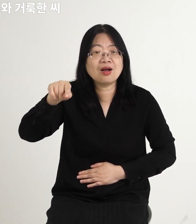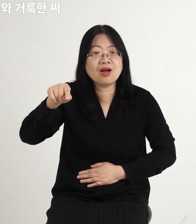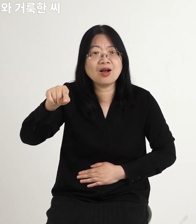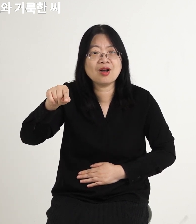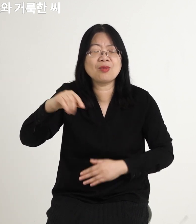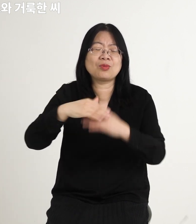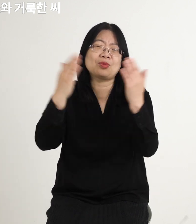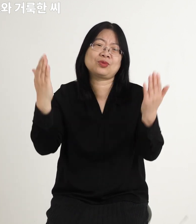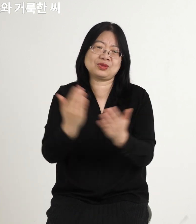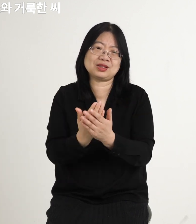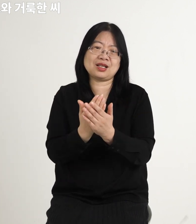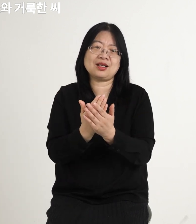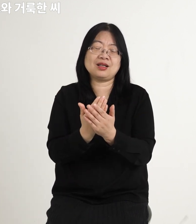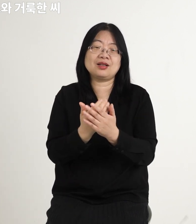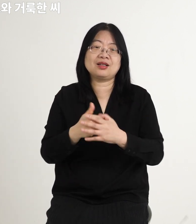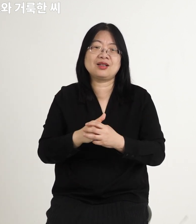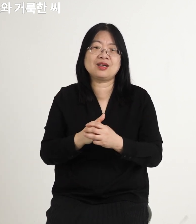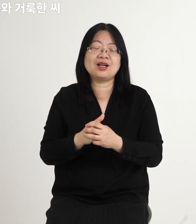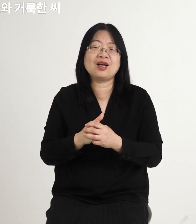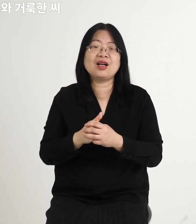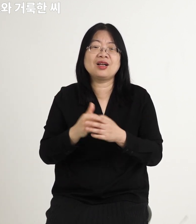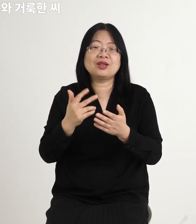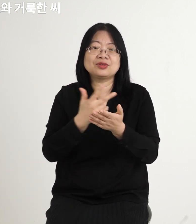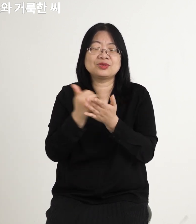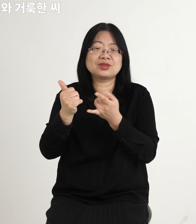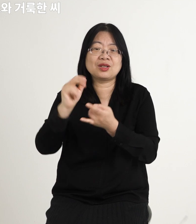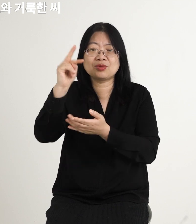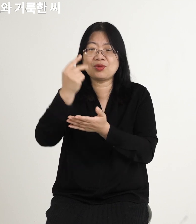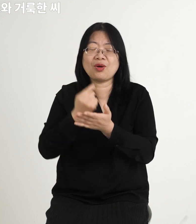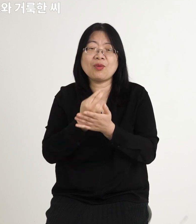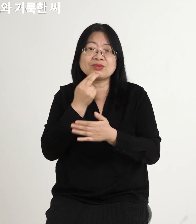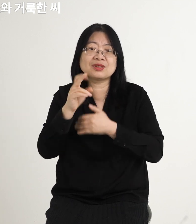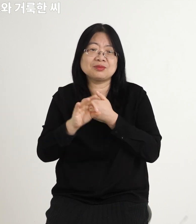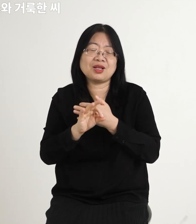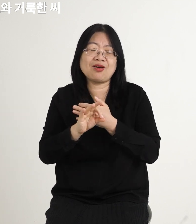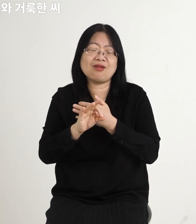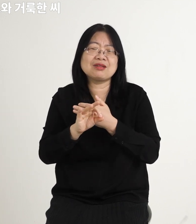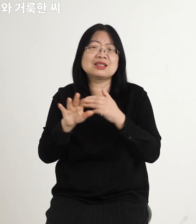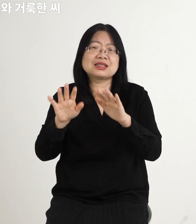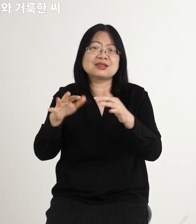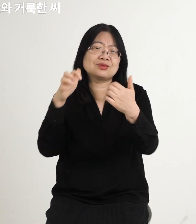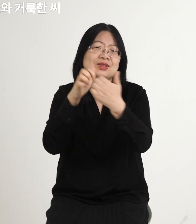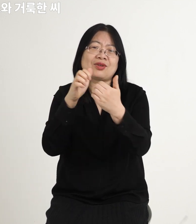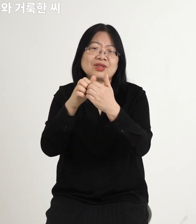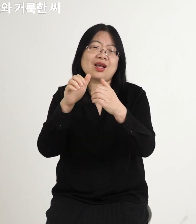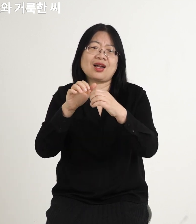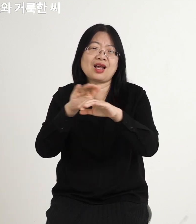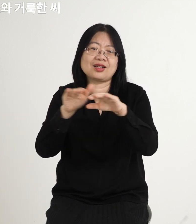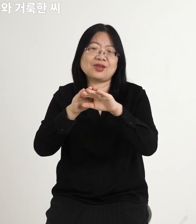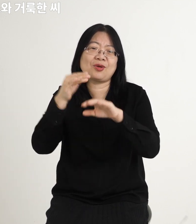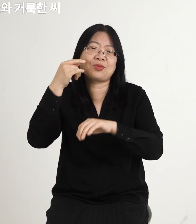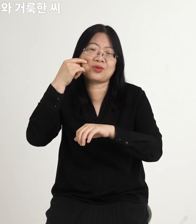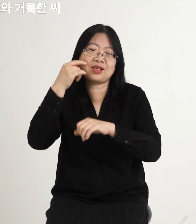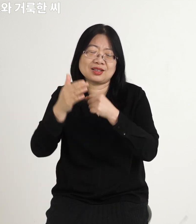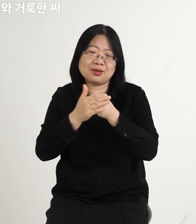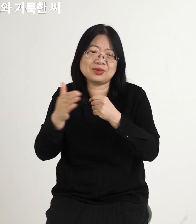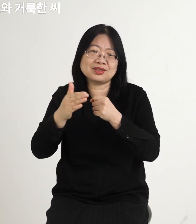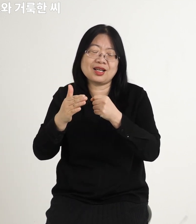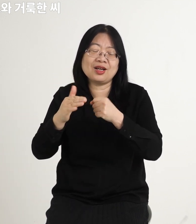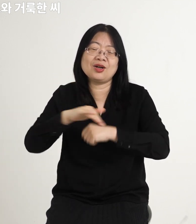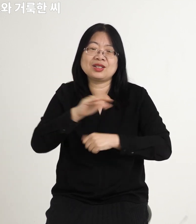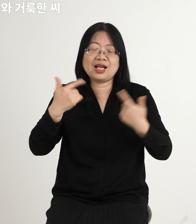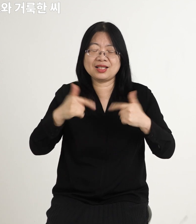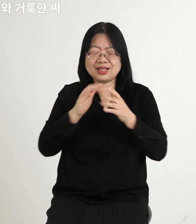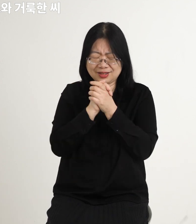그리스도에게로 돌아오지 않는 한은 저건 해결이 안 됩니다. 우리가 그 일을 위해서 엎드릴 때마다